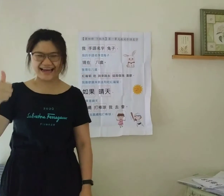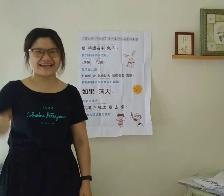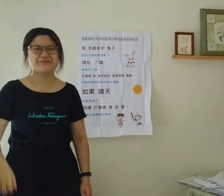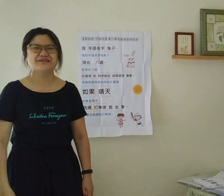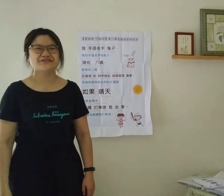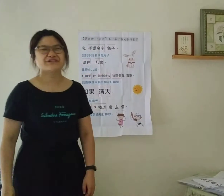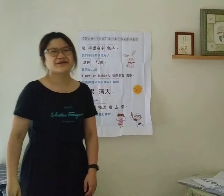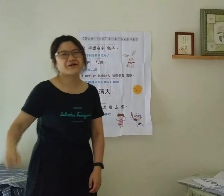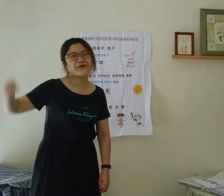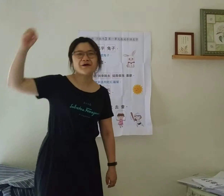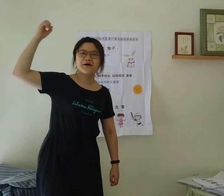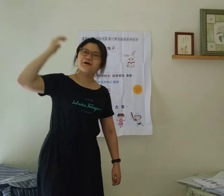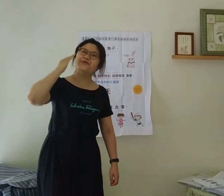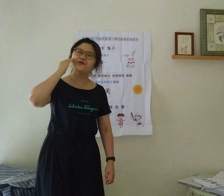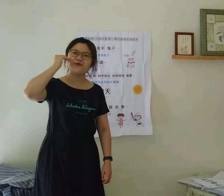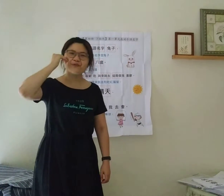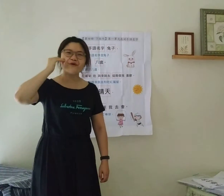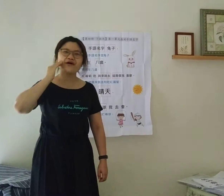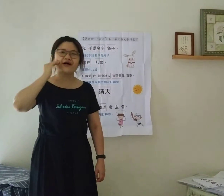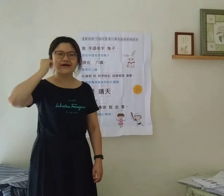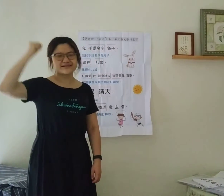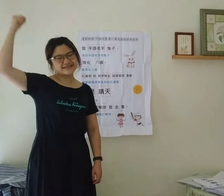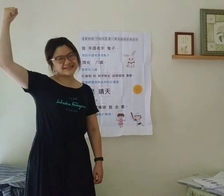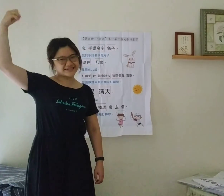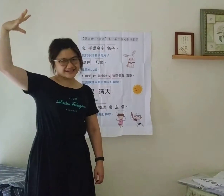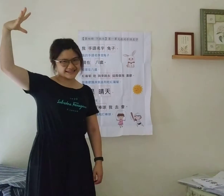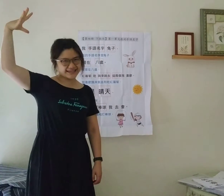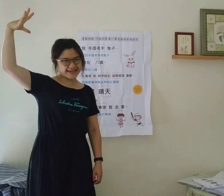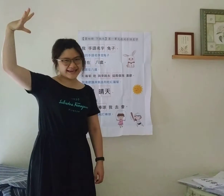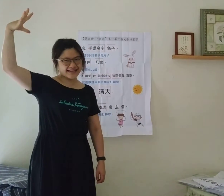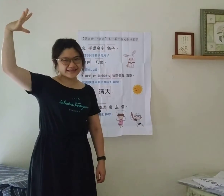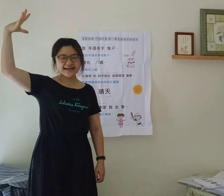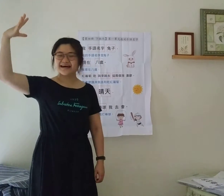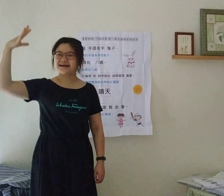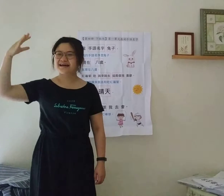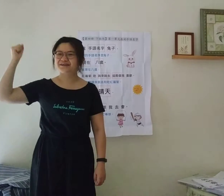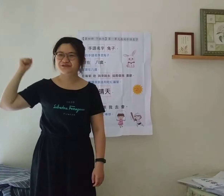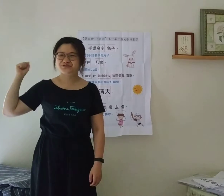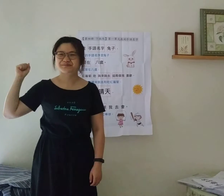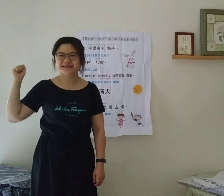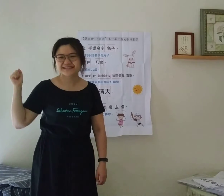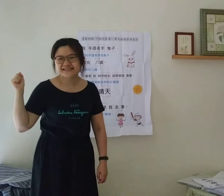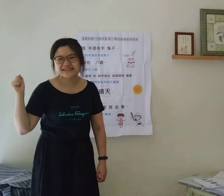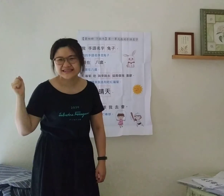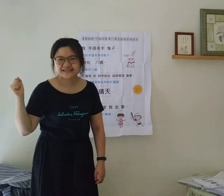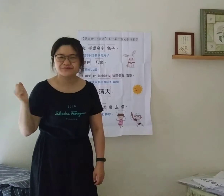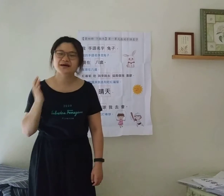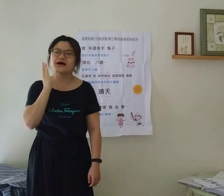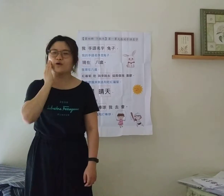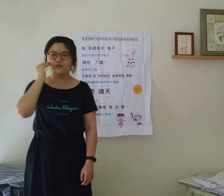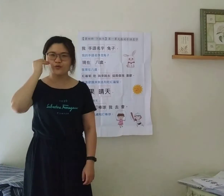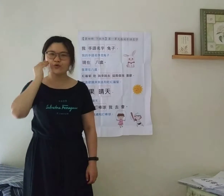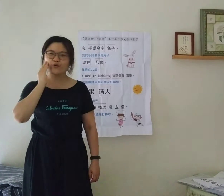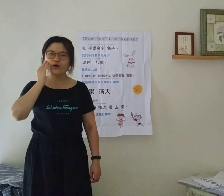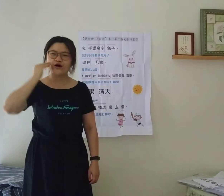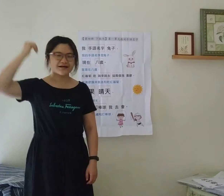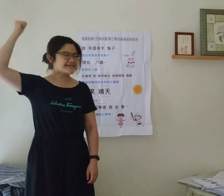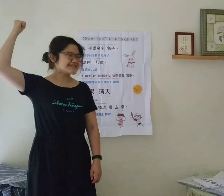了，比对哦。如果晴天，很好，同学们一起练习一遍。如果